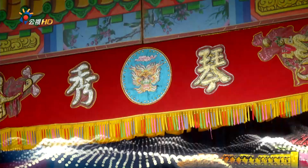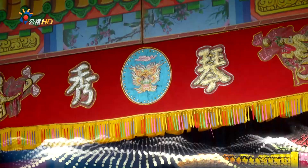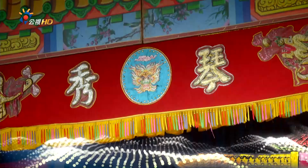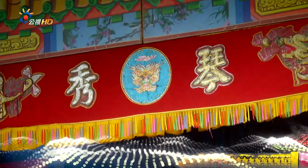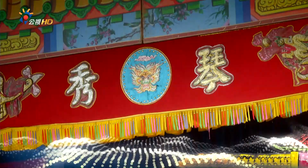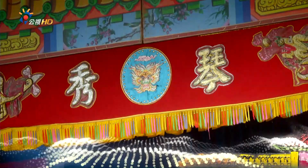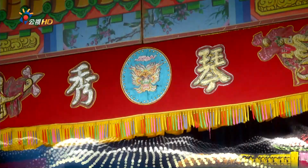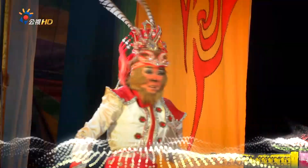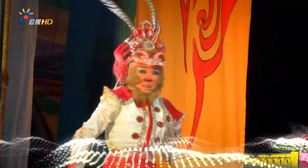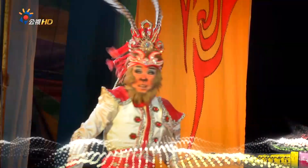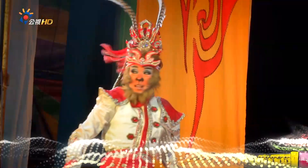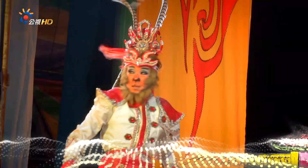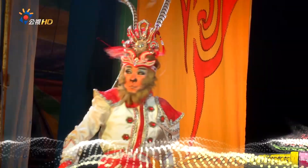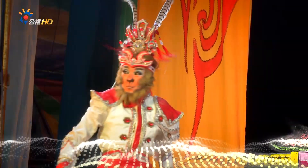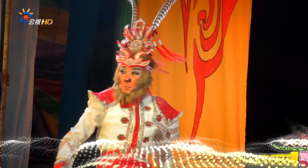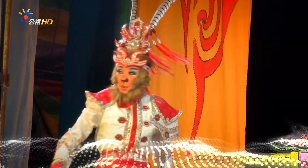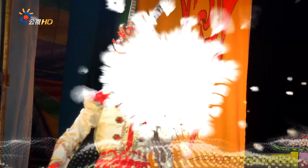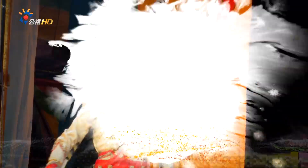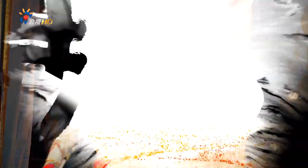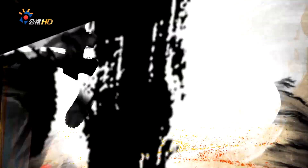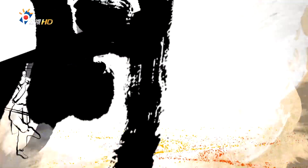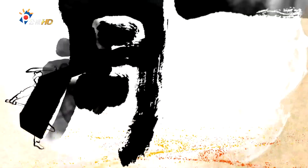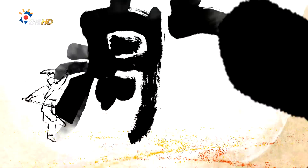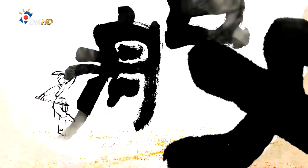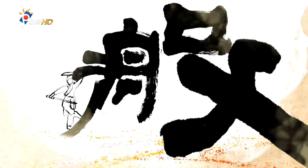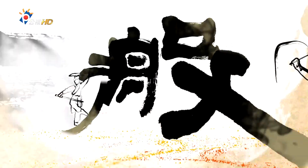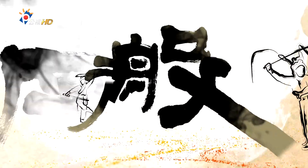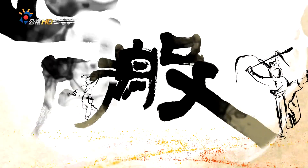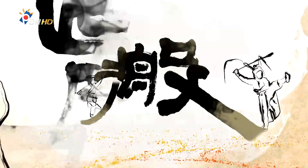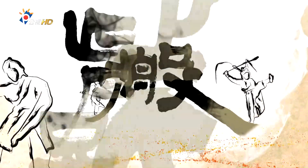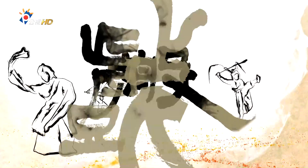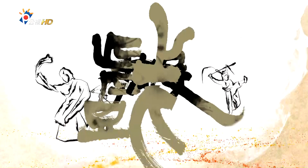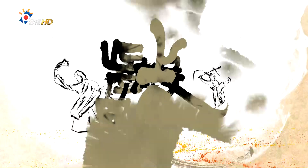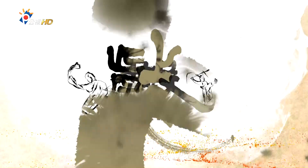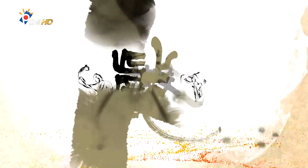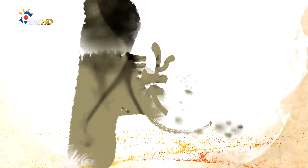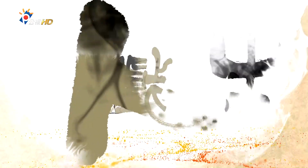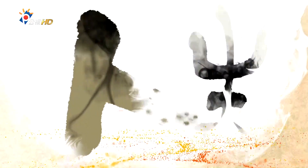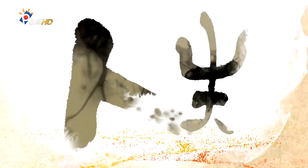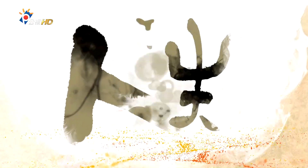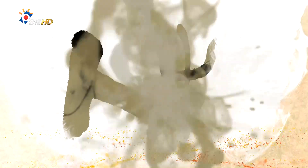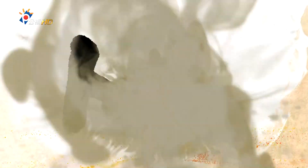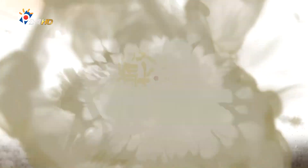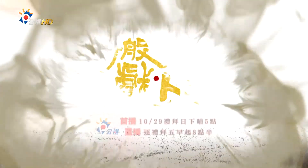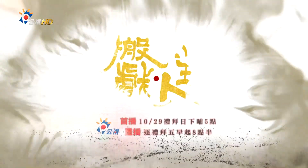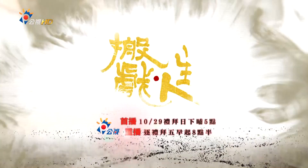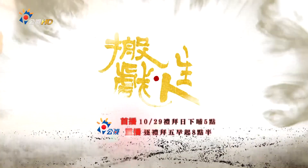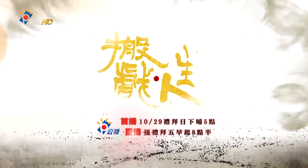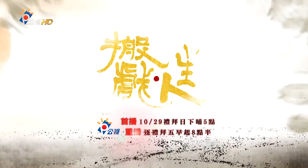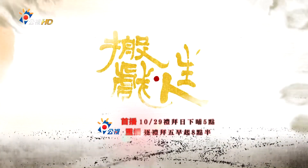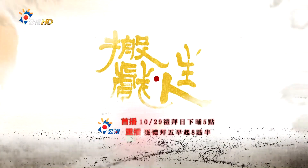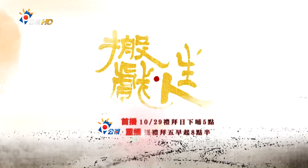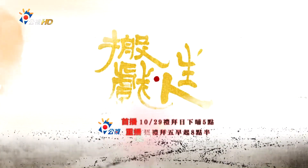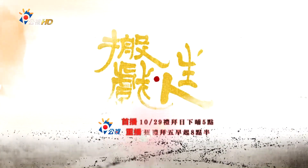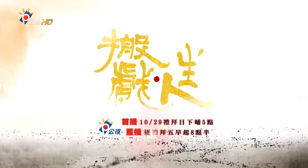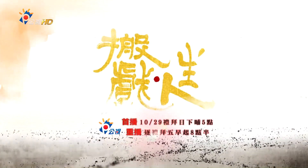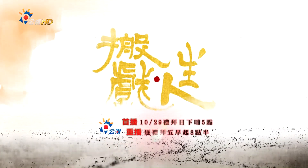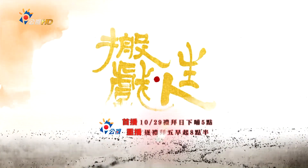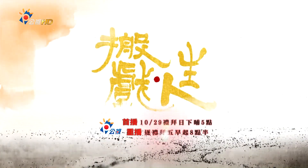戏出那人生，人生那戏出。这礼拜日下晡五点，请准时收看《半戏